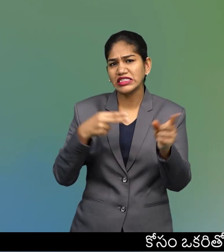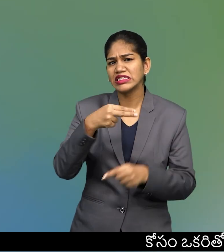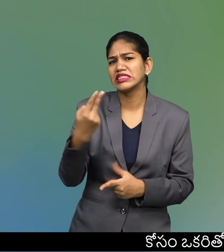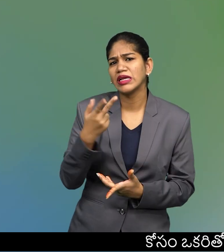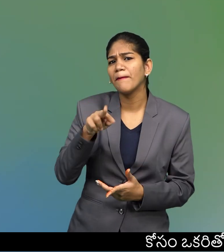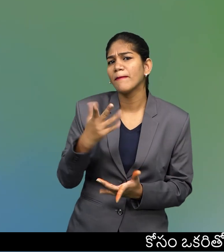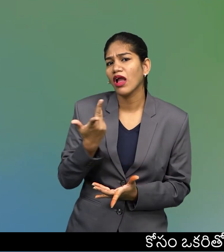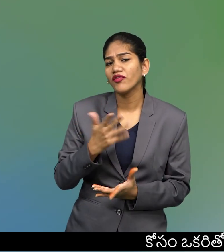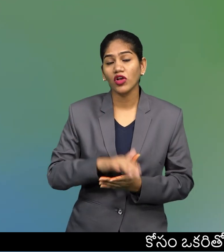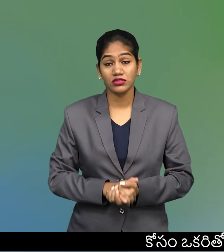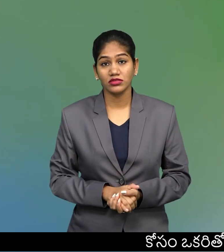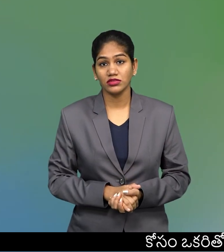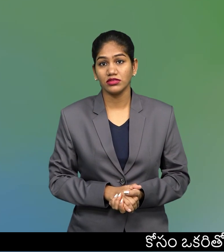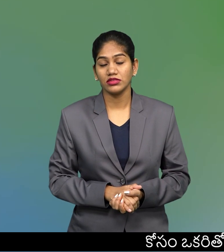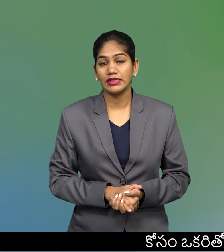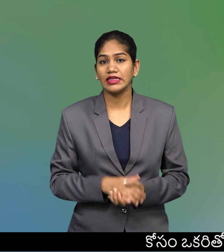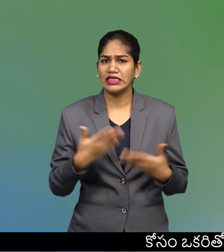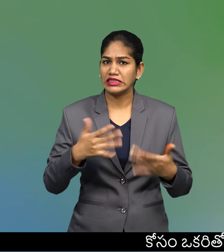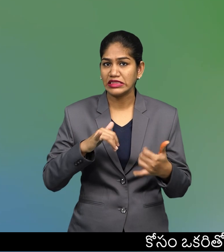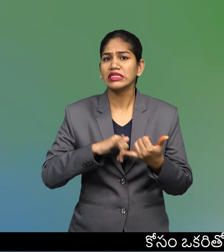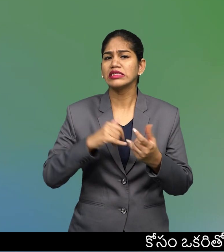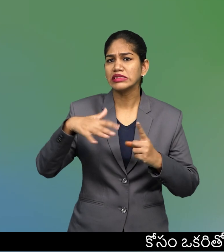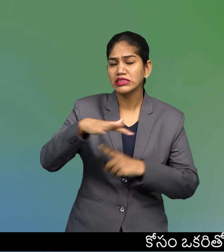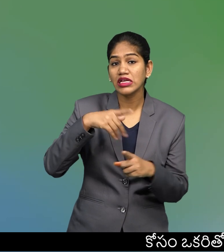ఒకరితో ఒకరు పోటీపడే పరిస్థితి.